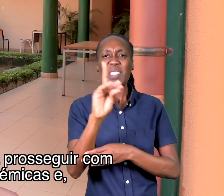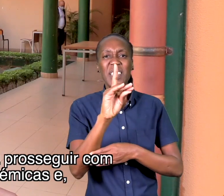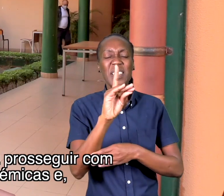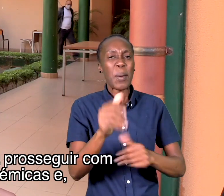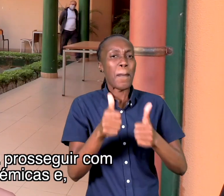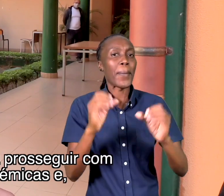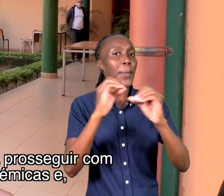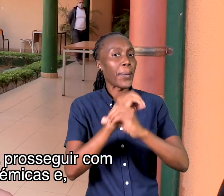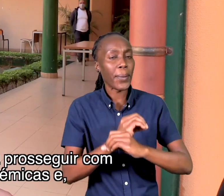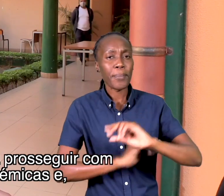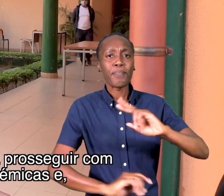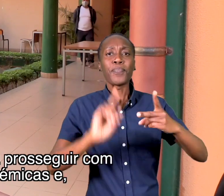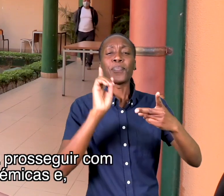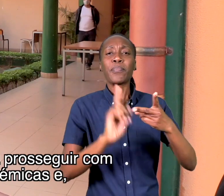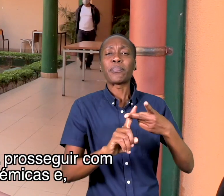não adequados,